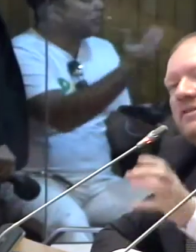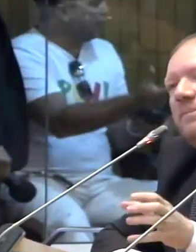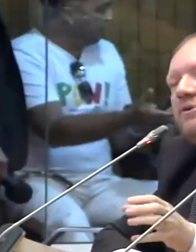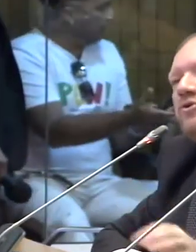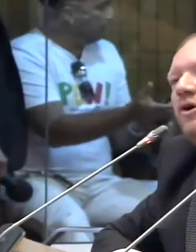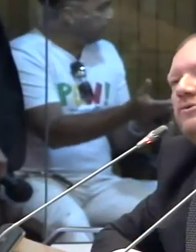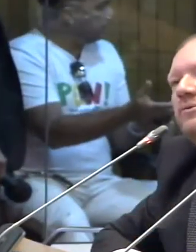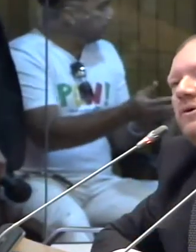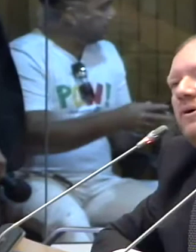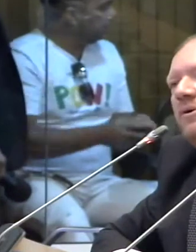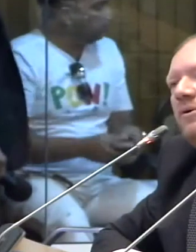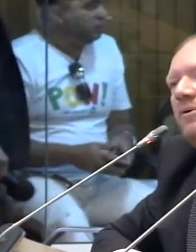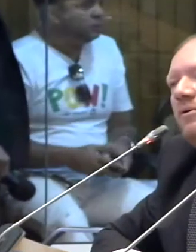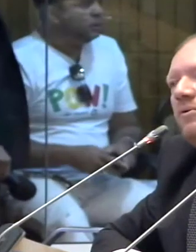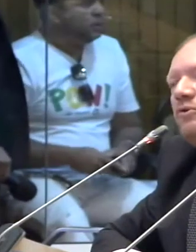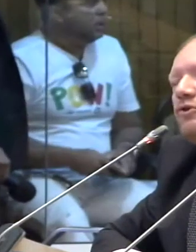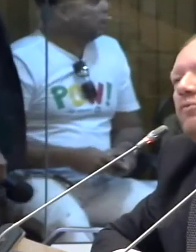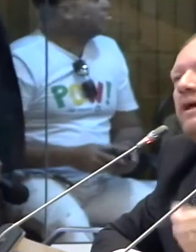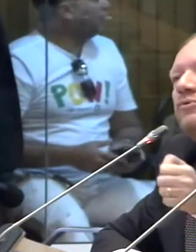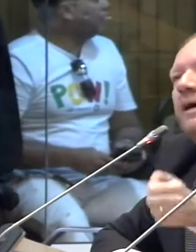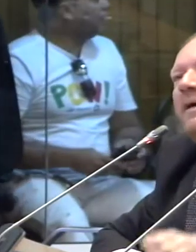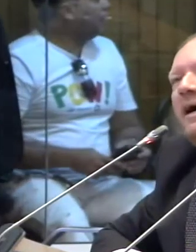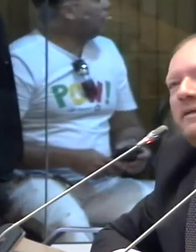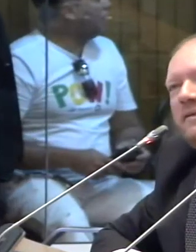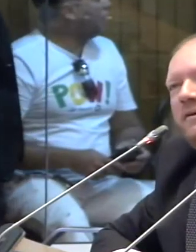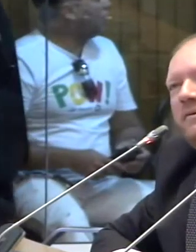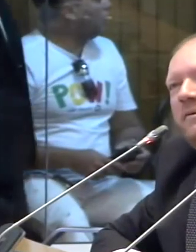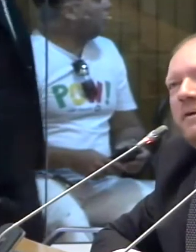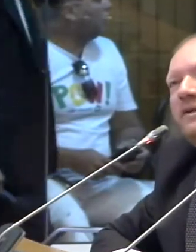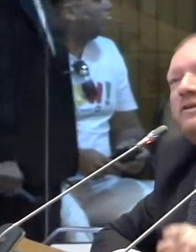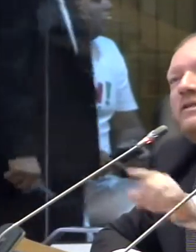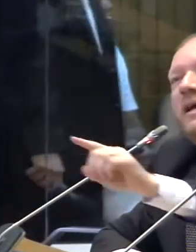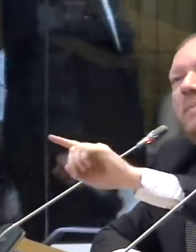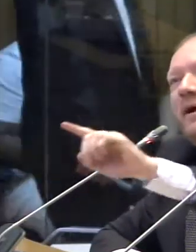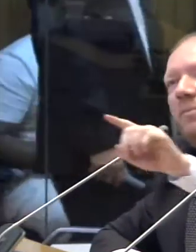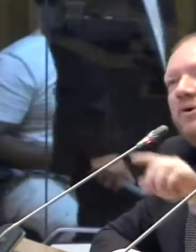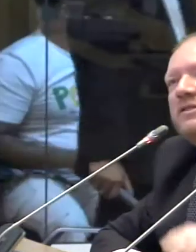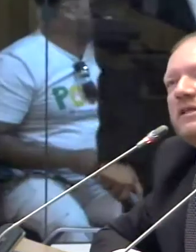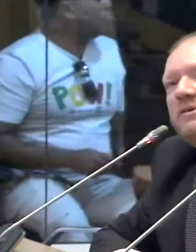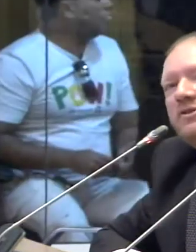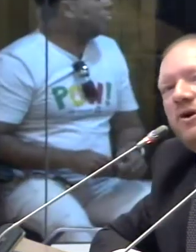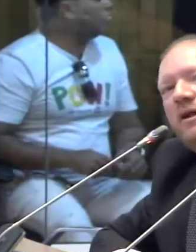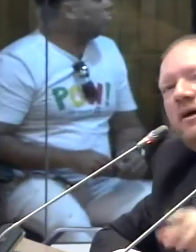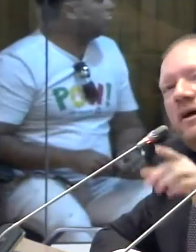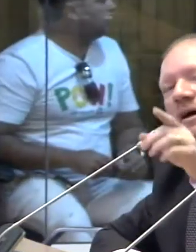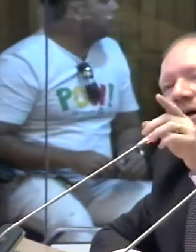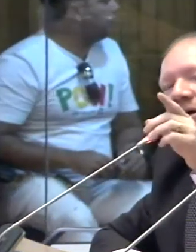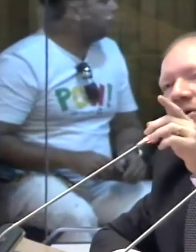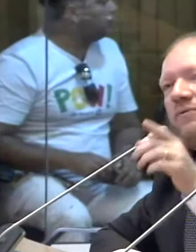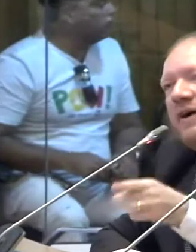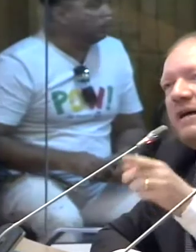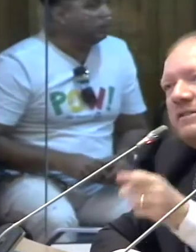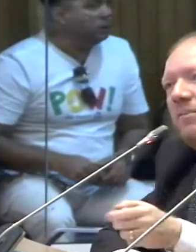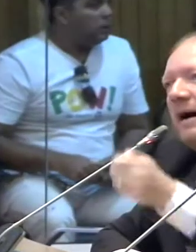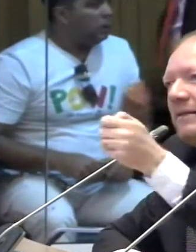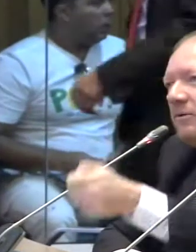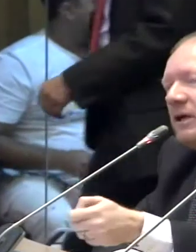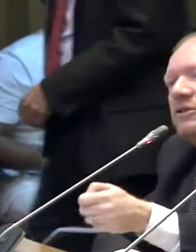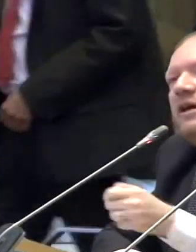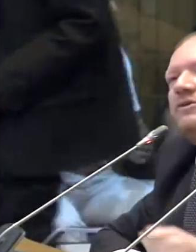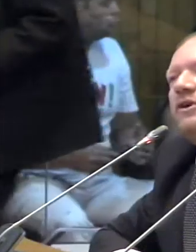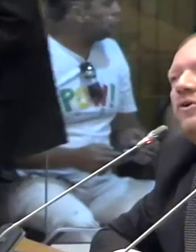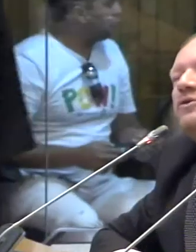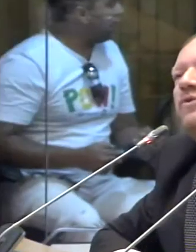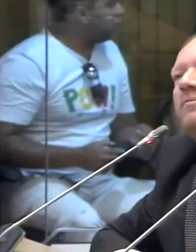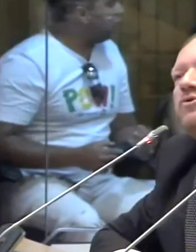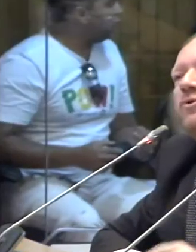fazer desse episódio um instrumento de ameaça, para dizer para a oposição assim, olha, batam